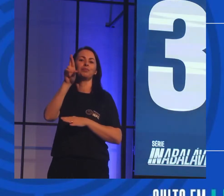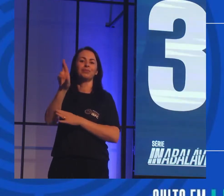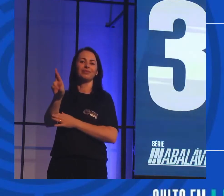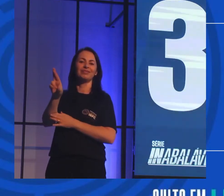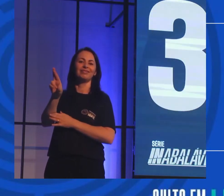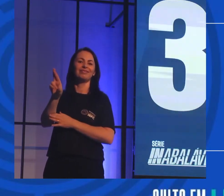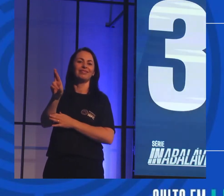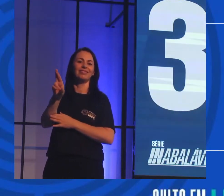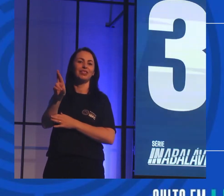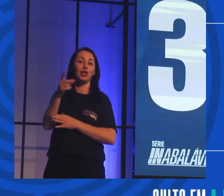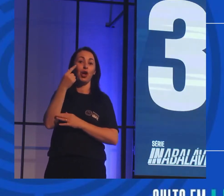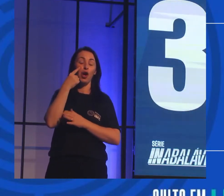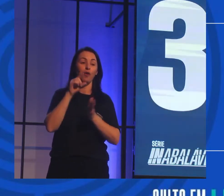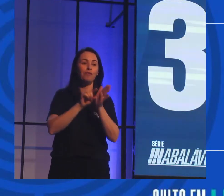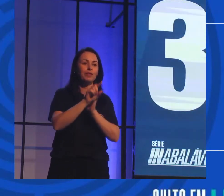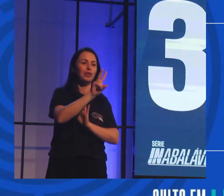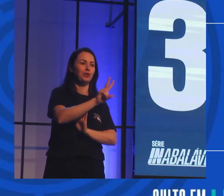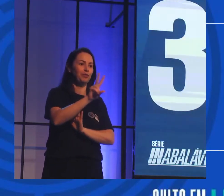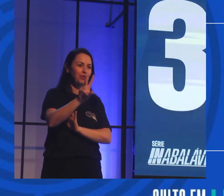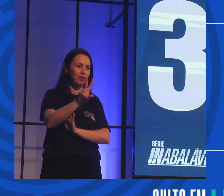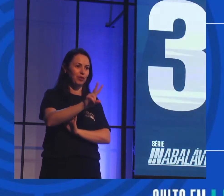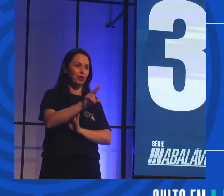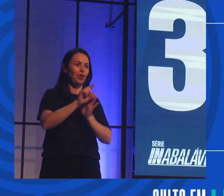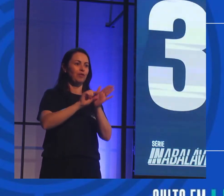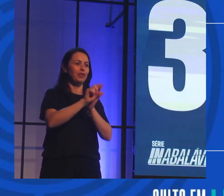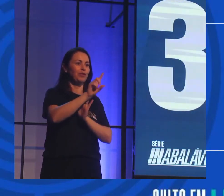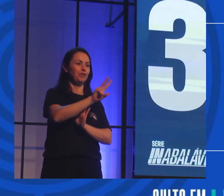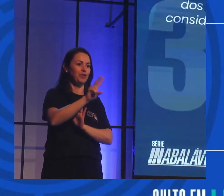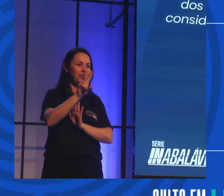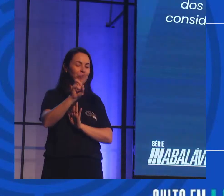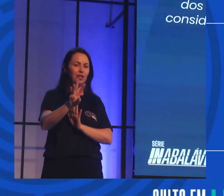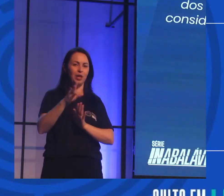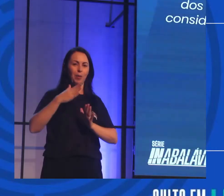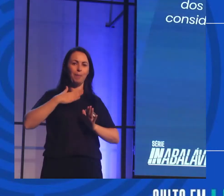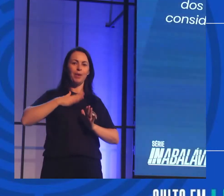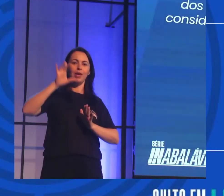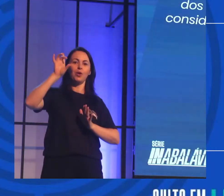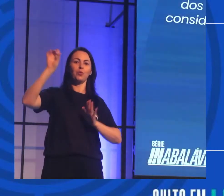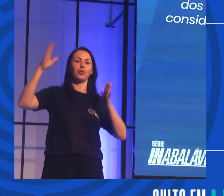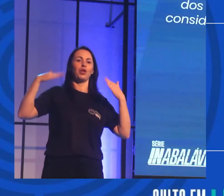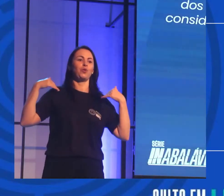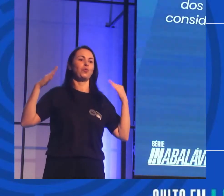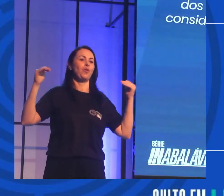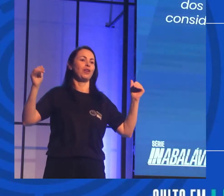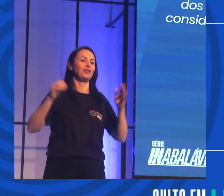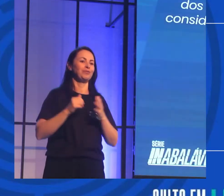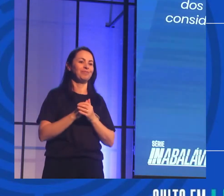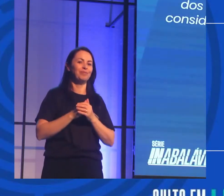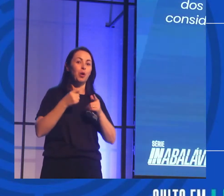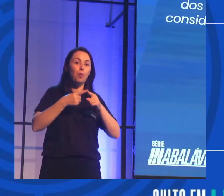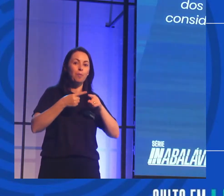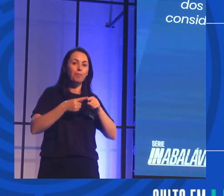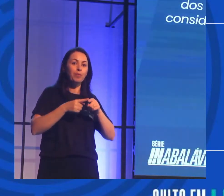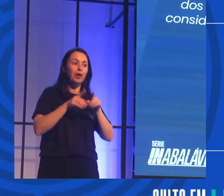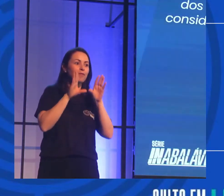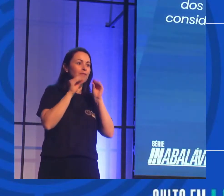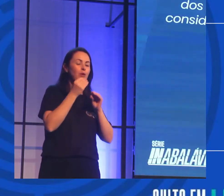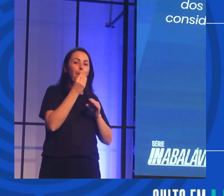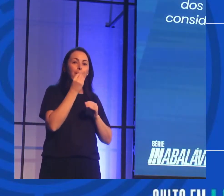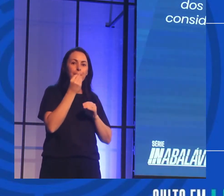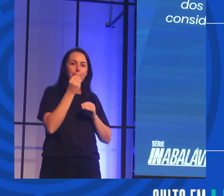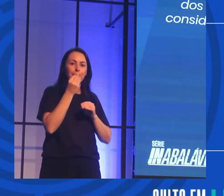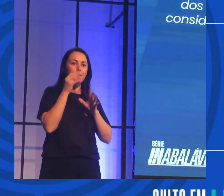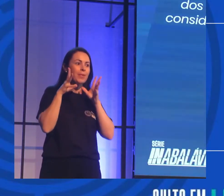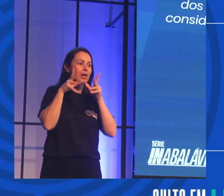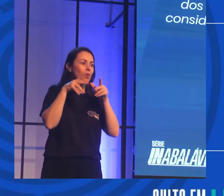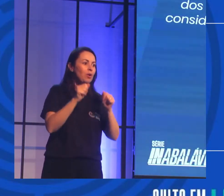no verso 22 e verso 23, o meu Deus enviou o seu anjo, que fechou a boca dos leões.